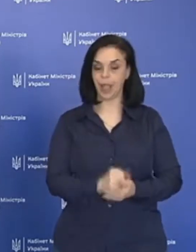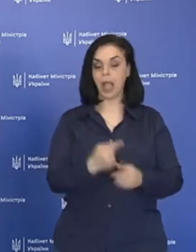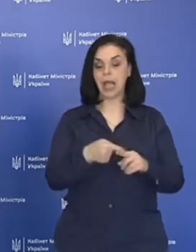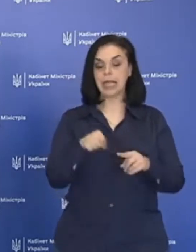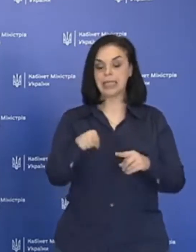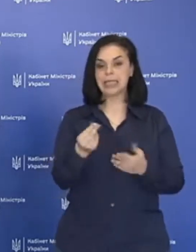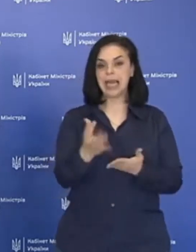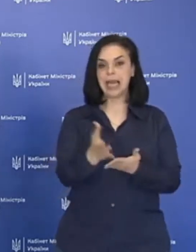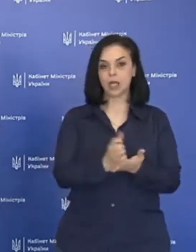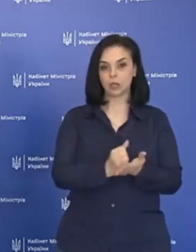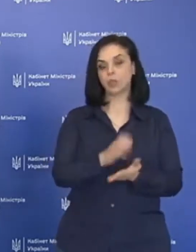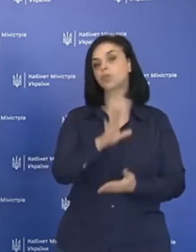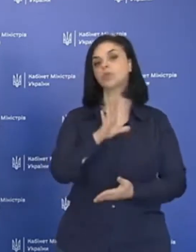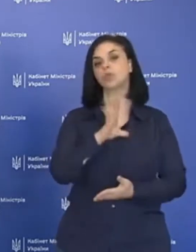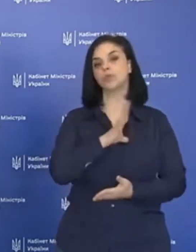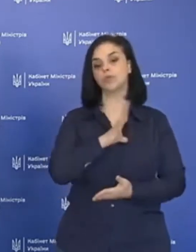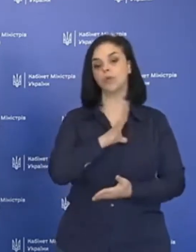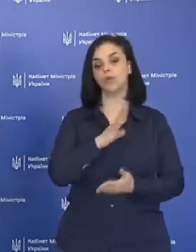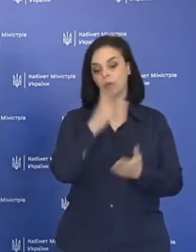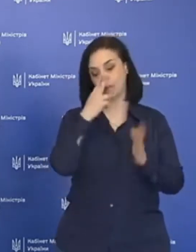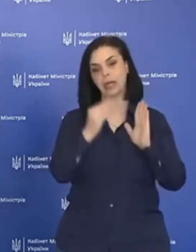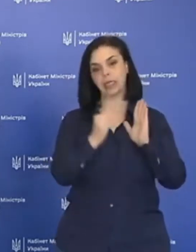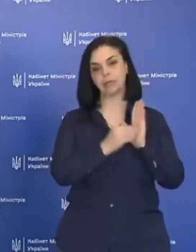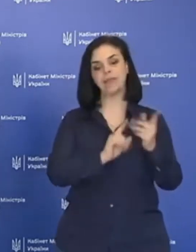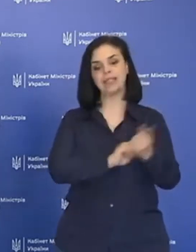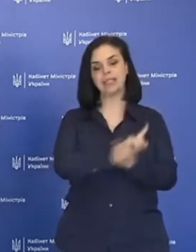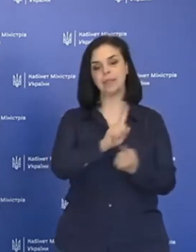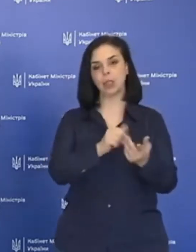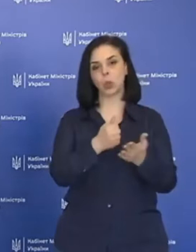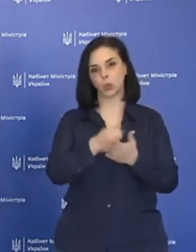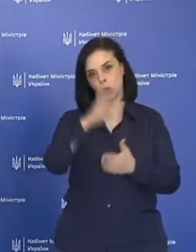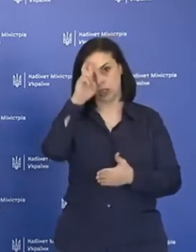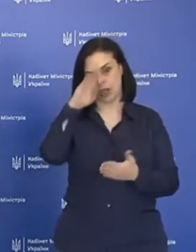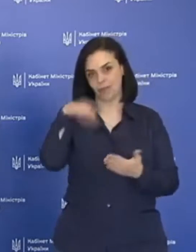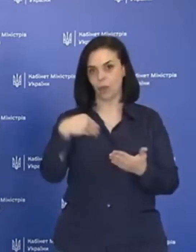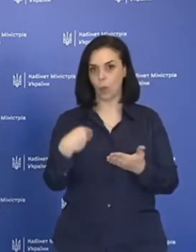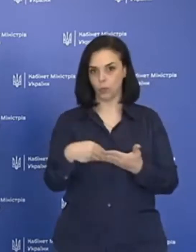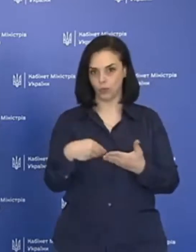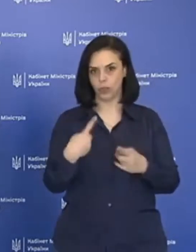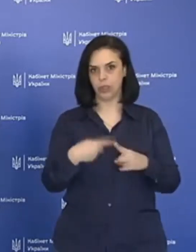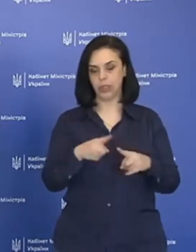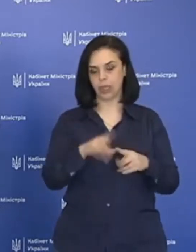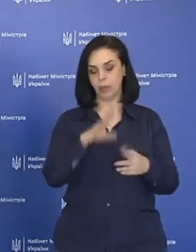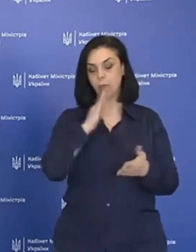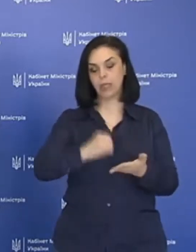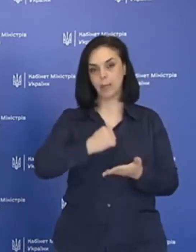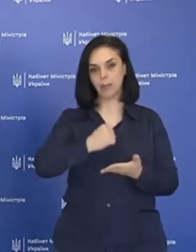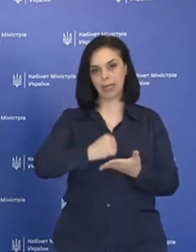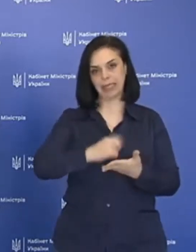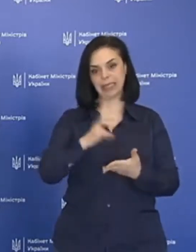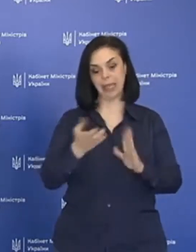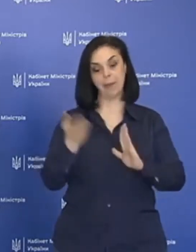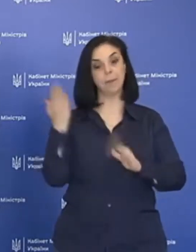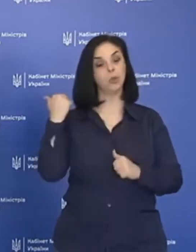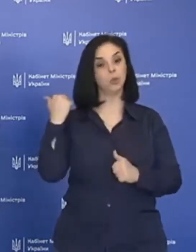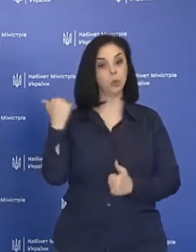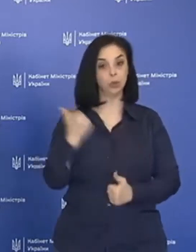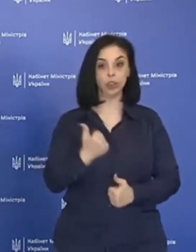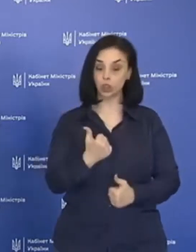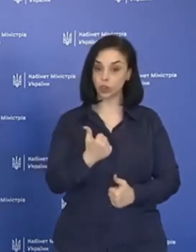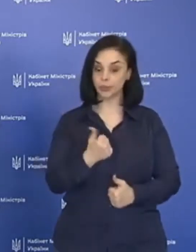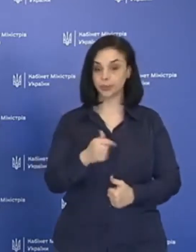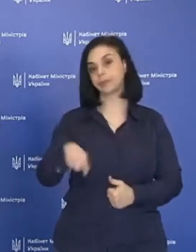Цей ресурс був передбачений в змінах до державного бюджету, які були прийняті на минулому